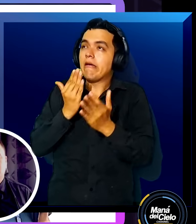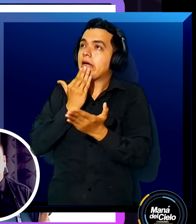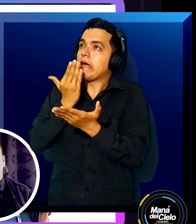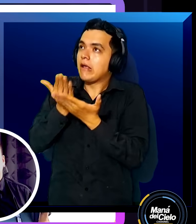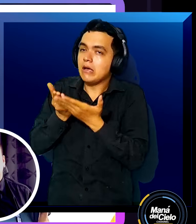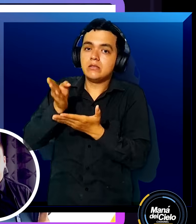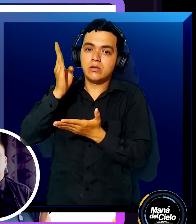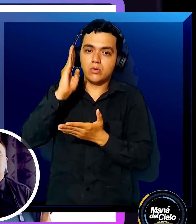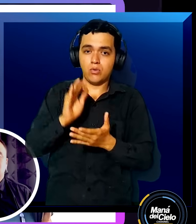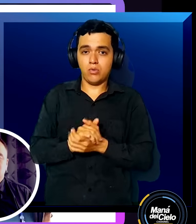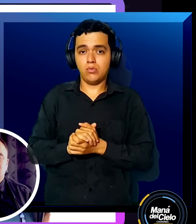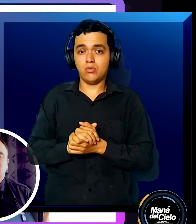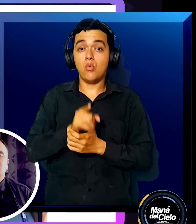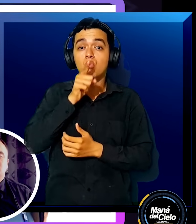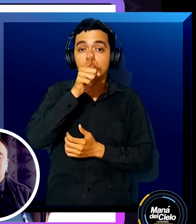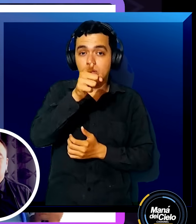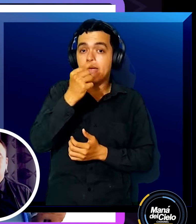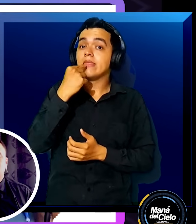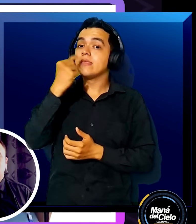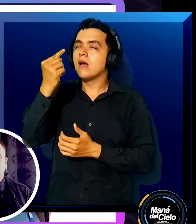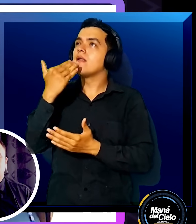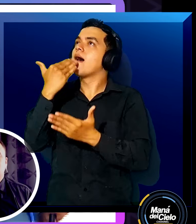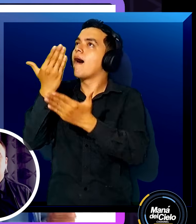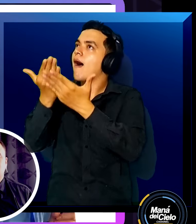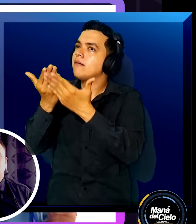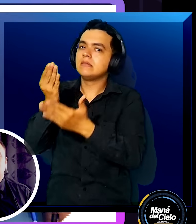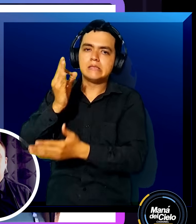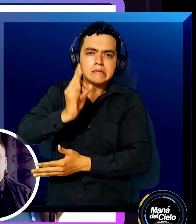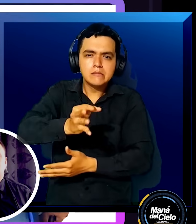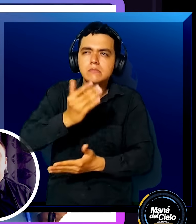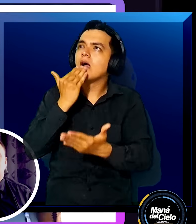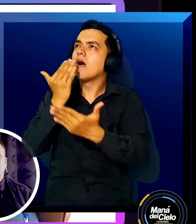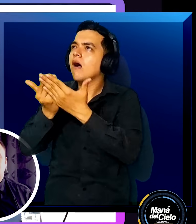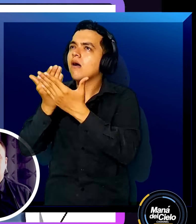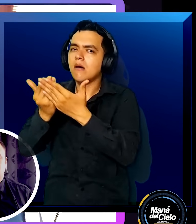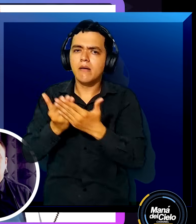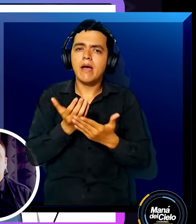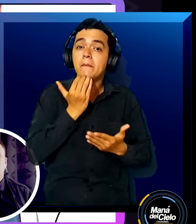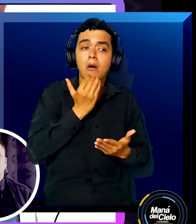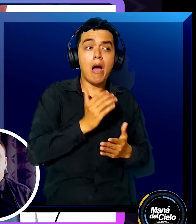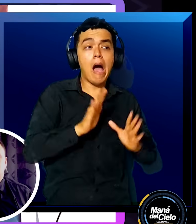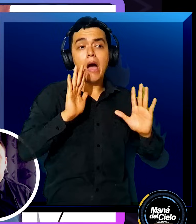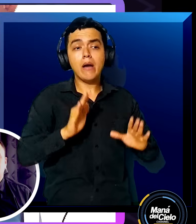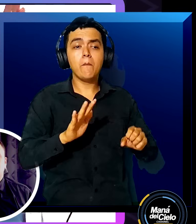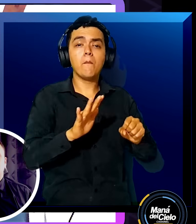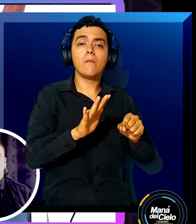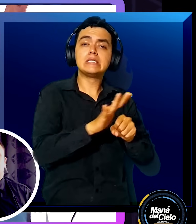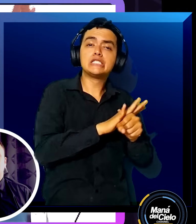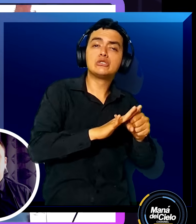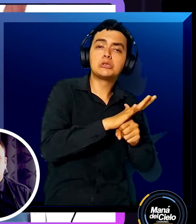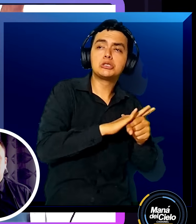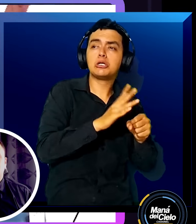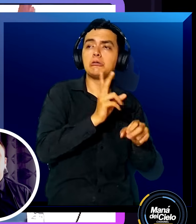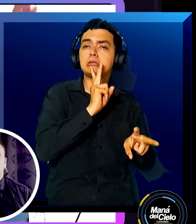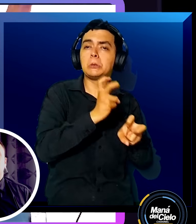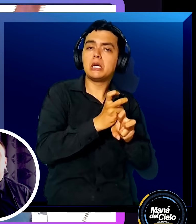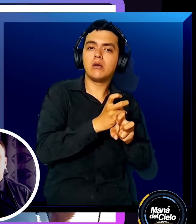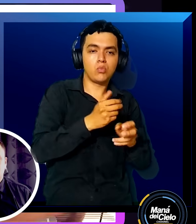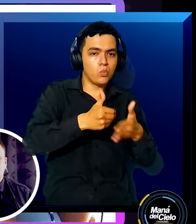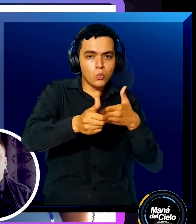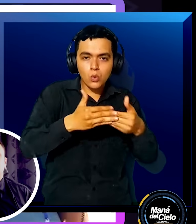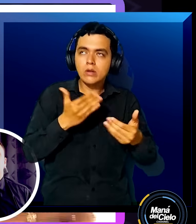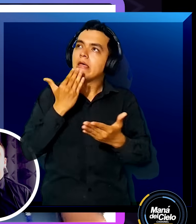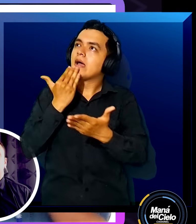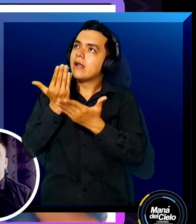cuando tú estás en las pruebas, en las luchas, en las enfermedades, en la tristeza, te alabo, te alabo, te alabo, te alabo, te alabo, te